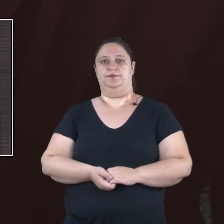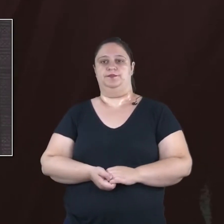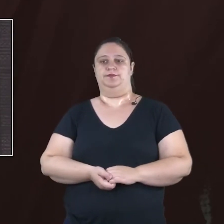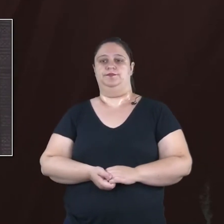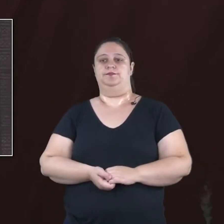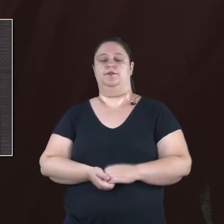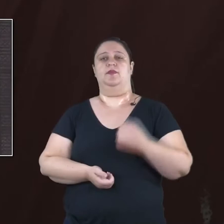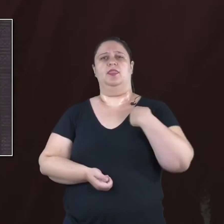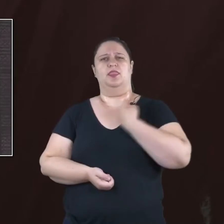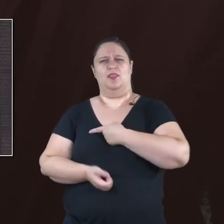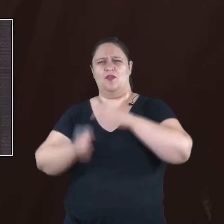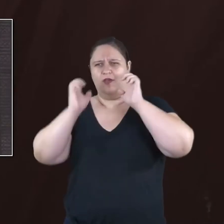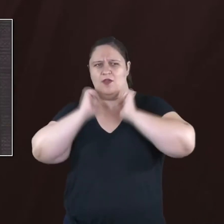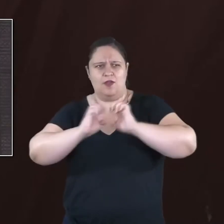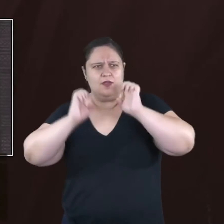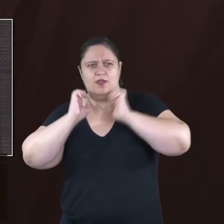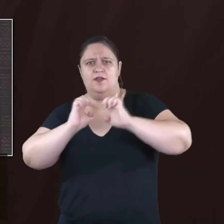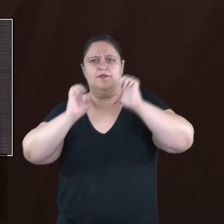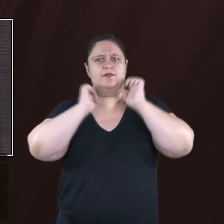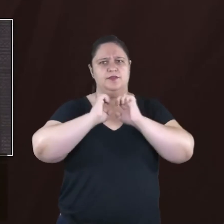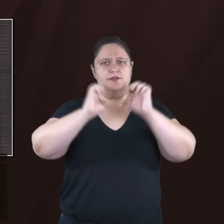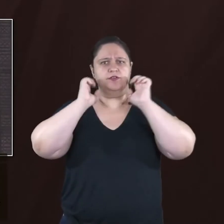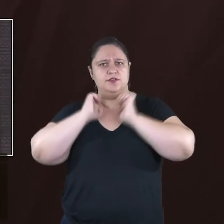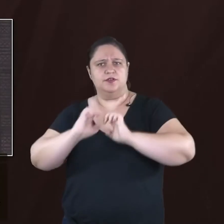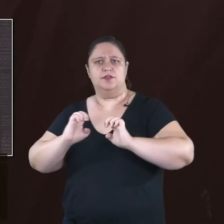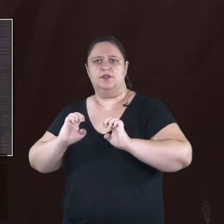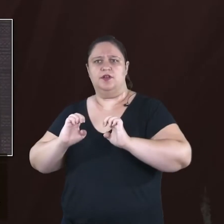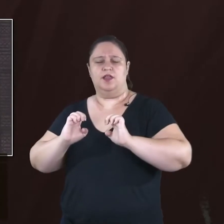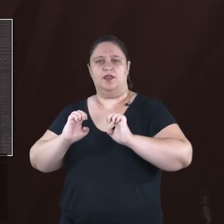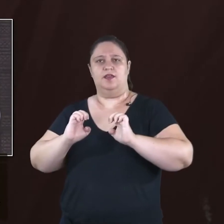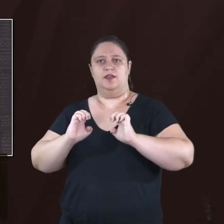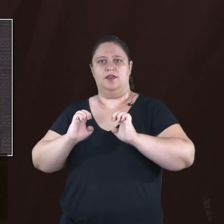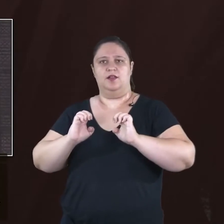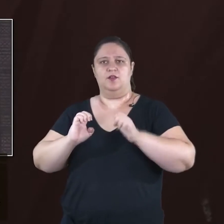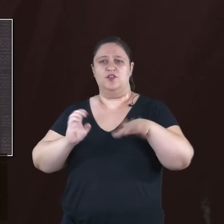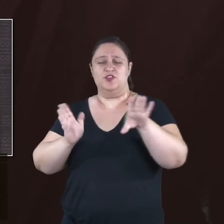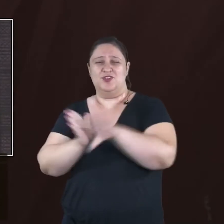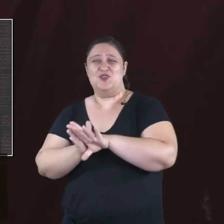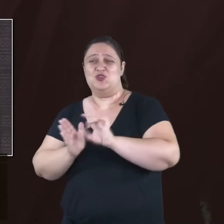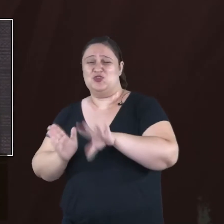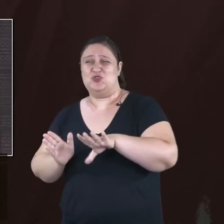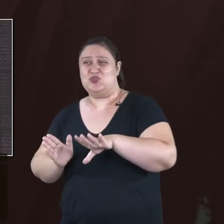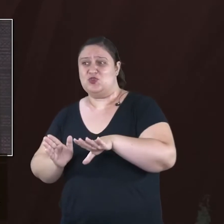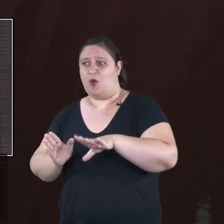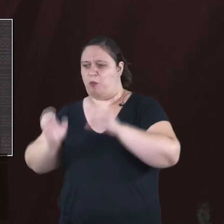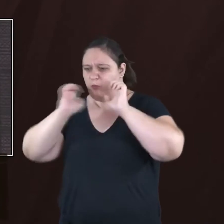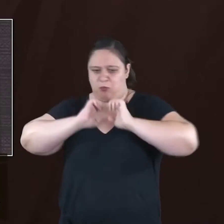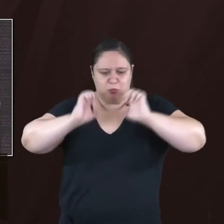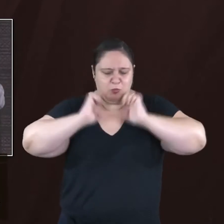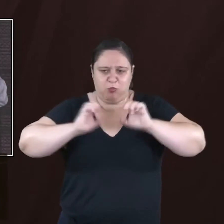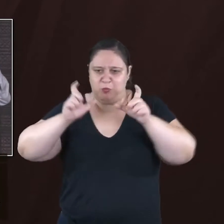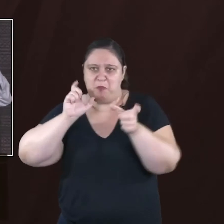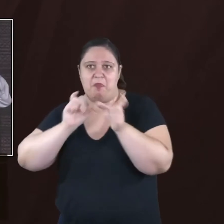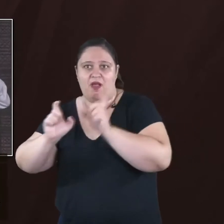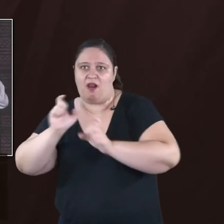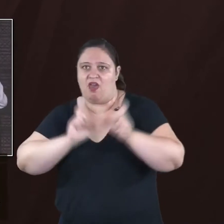Porque o nosso evangelho não chegou até vós tão somente em palavra, mas sobretudo